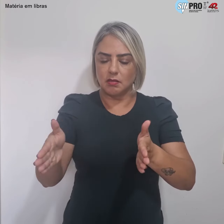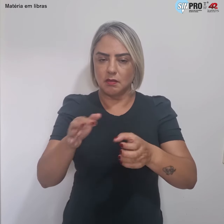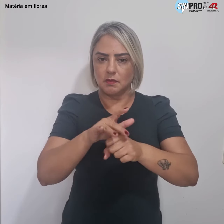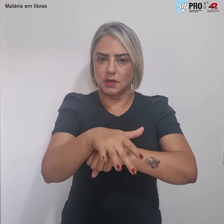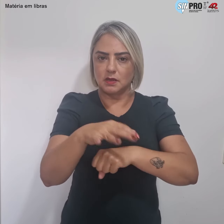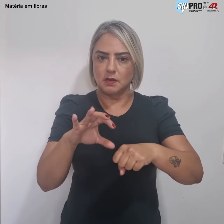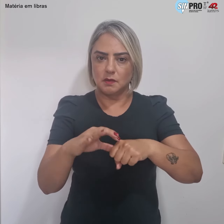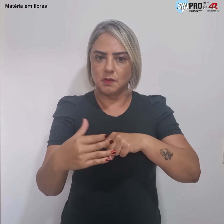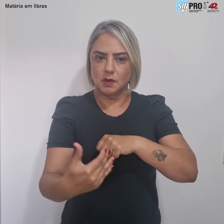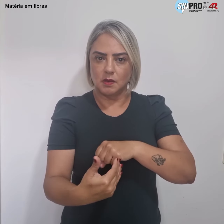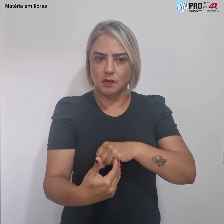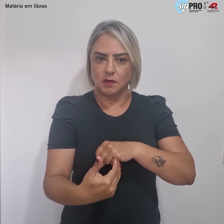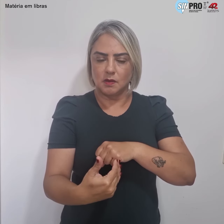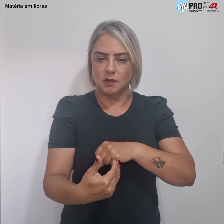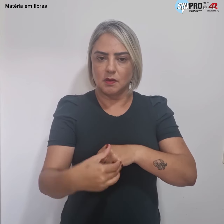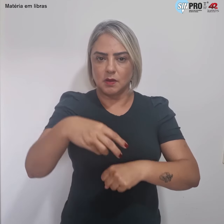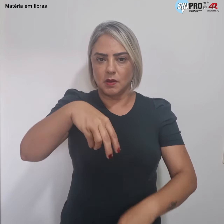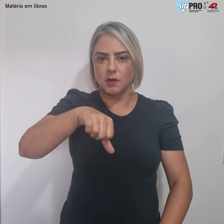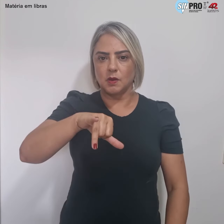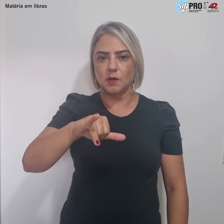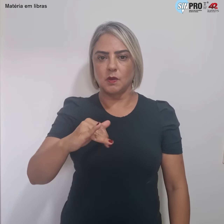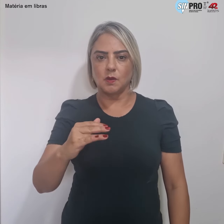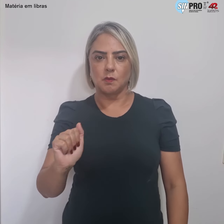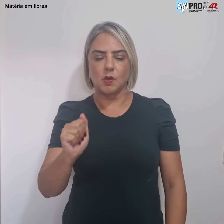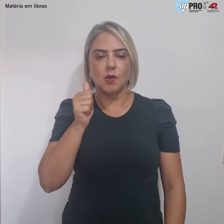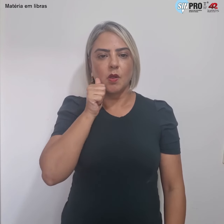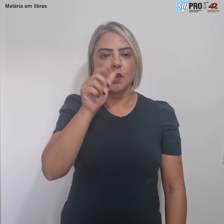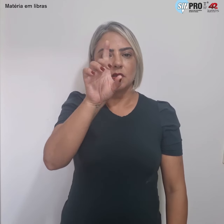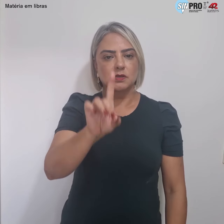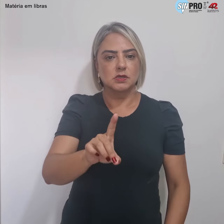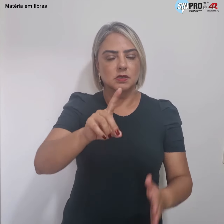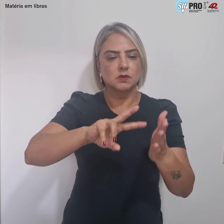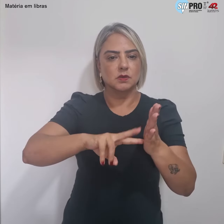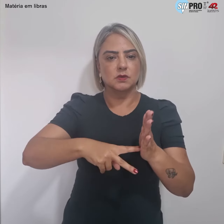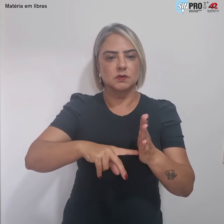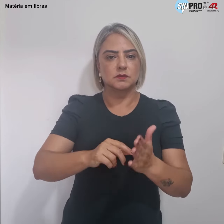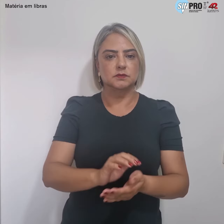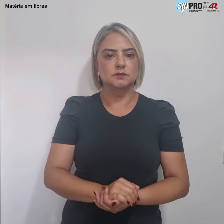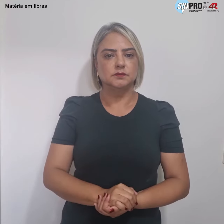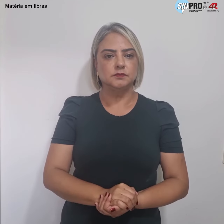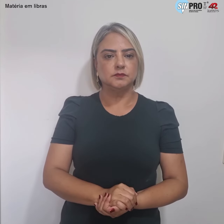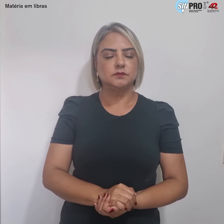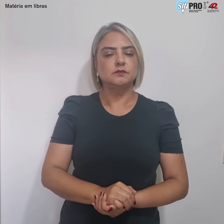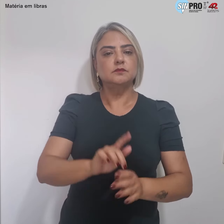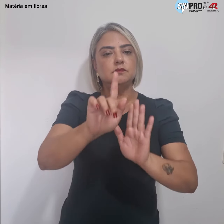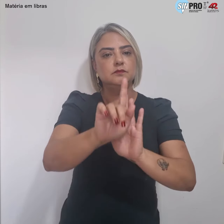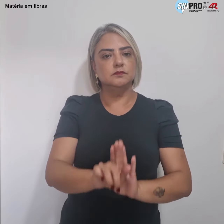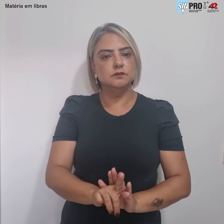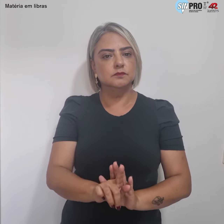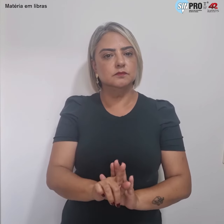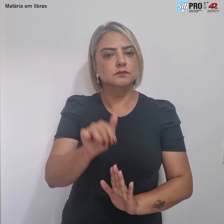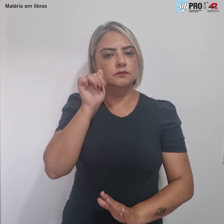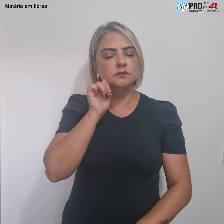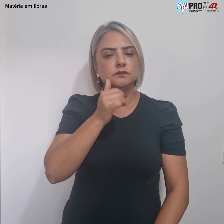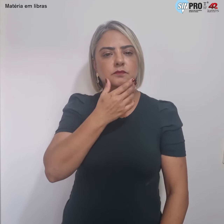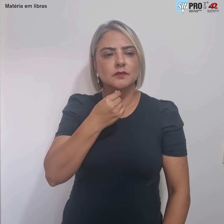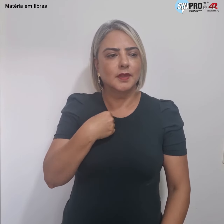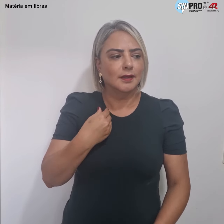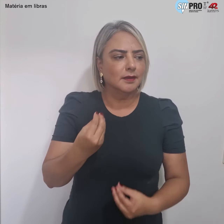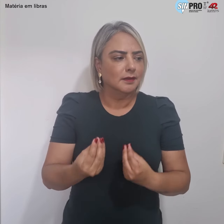pandemia, aponta Mônica Caldeira, diretora do Simpro. Os gestores e gestoras ficam numa posição